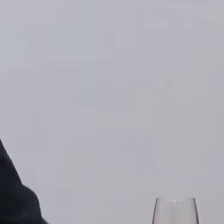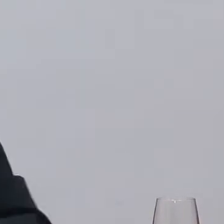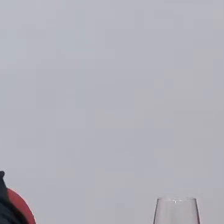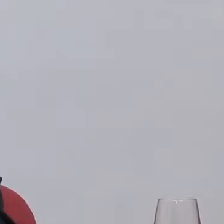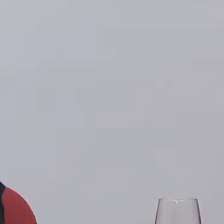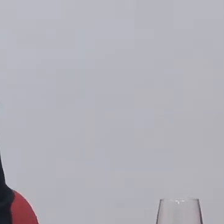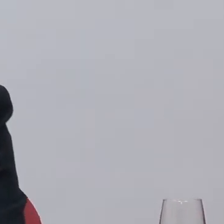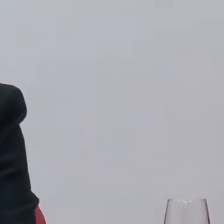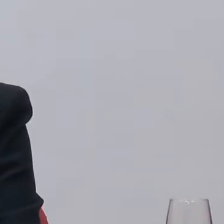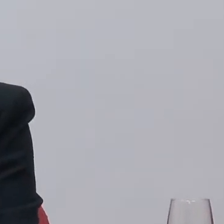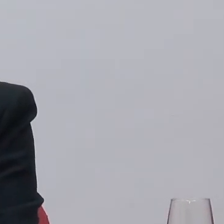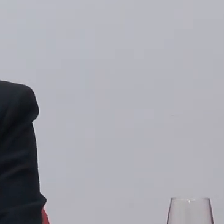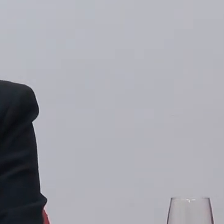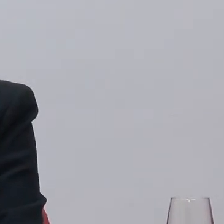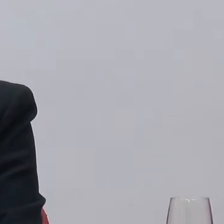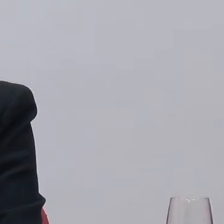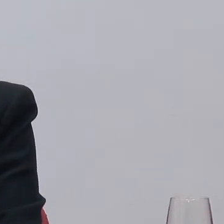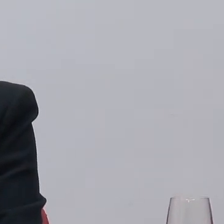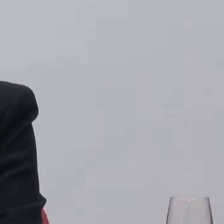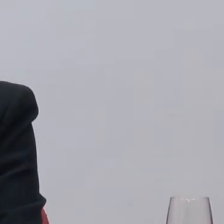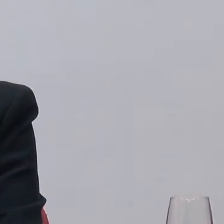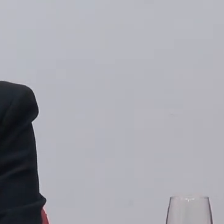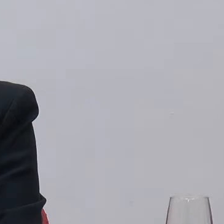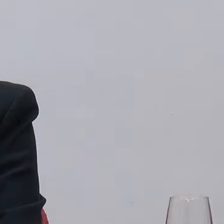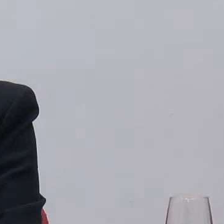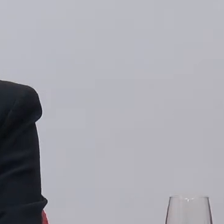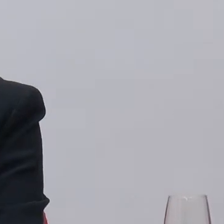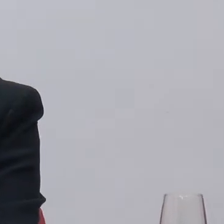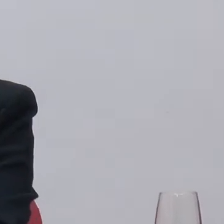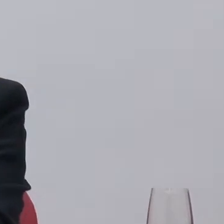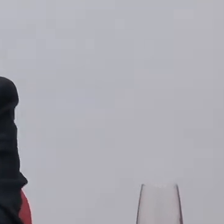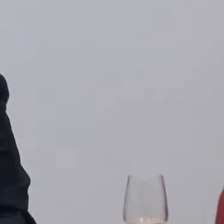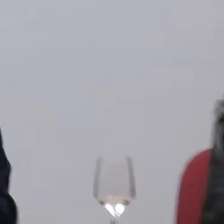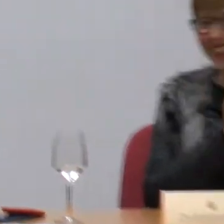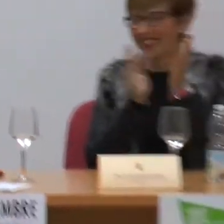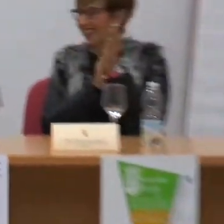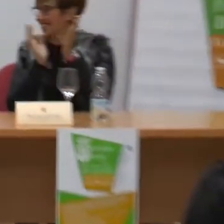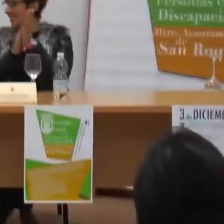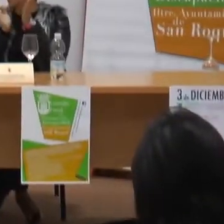seguir. Bueno, lo veo. Muchas gracias a todos por vuestra asistencia.